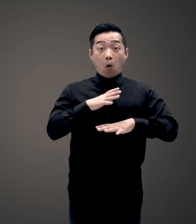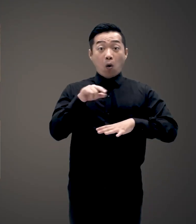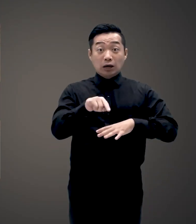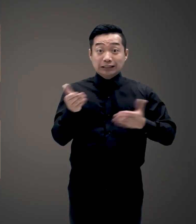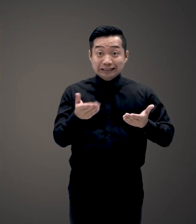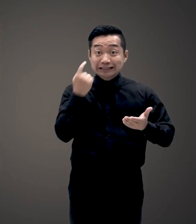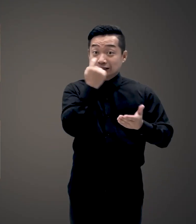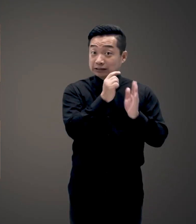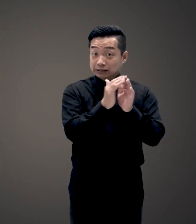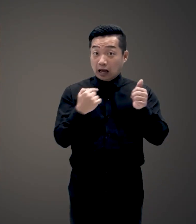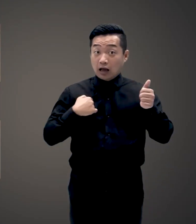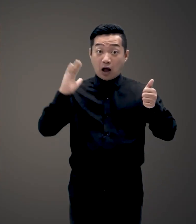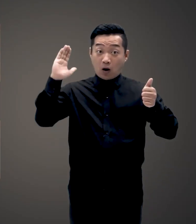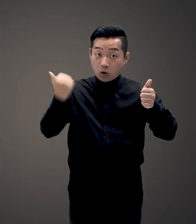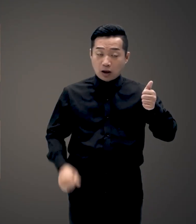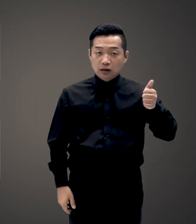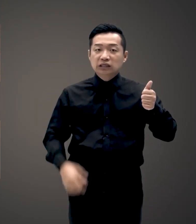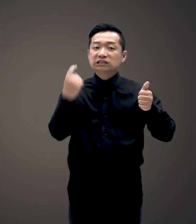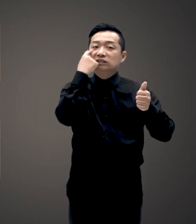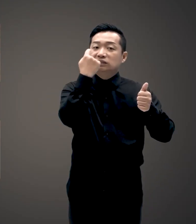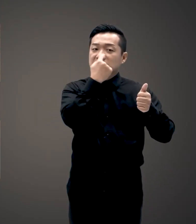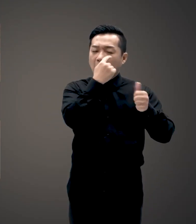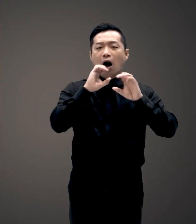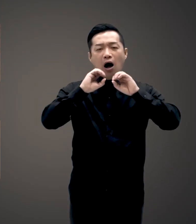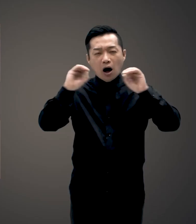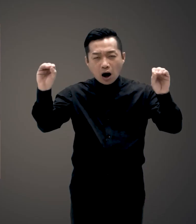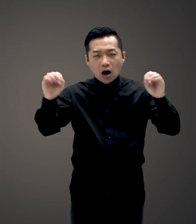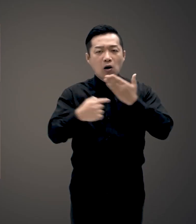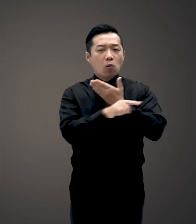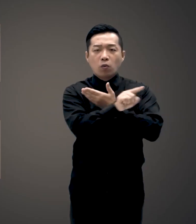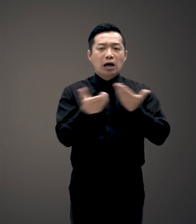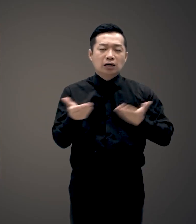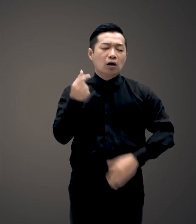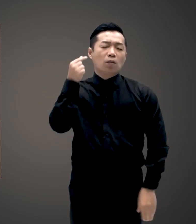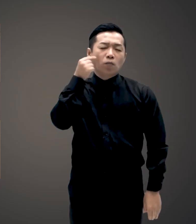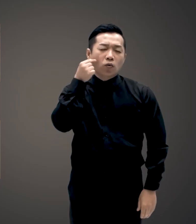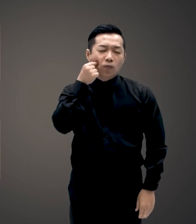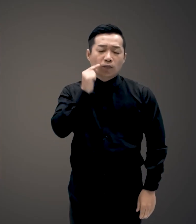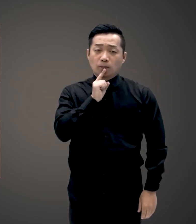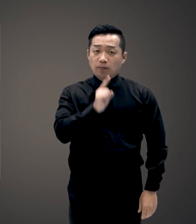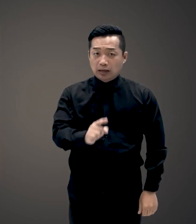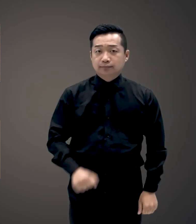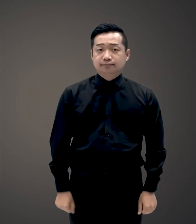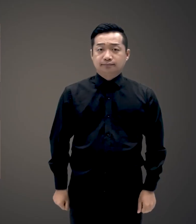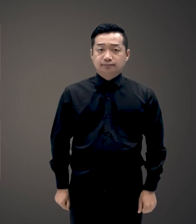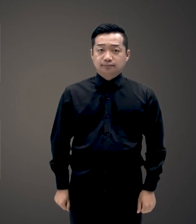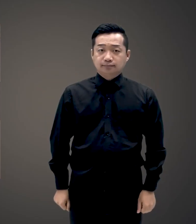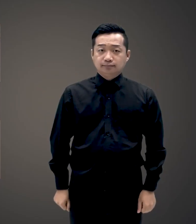그런 놀라운 일의 증인이 된 사람은 그것을 증언하는 것 외에 다른 일을 할 수 없는 법입니다.